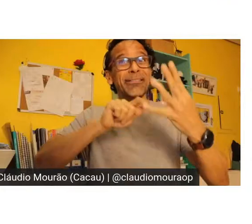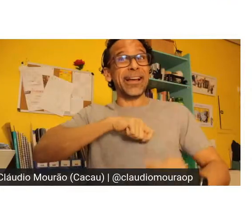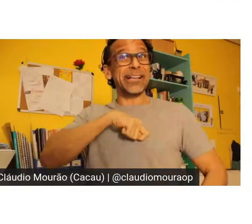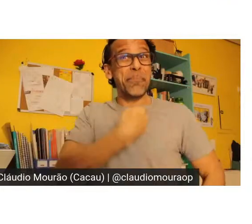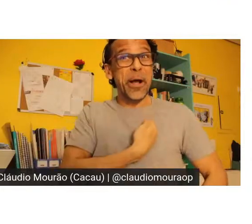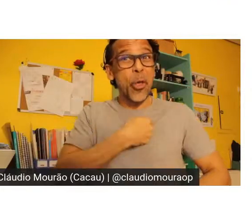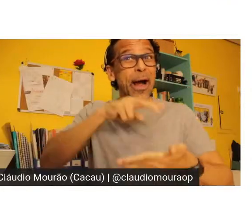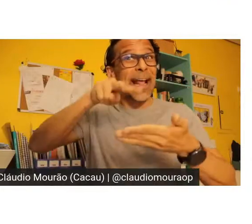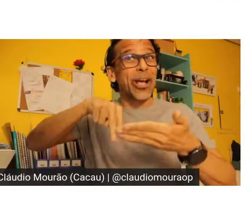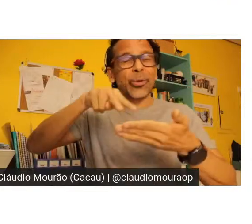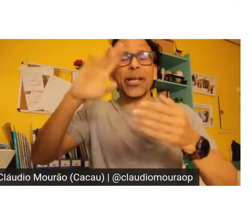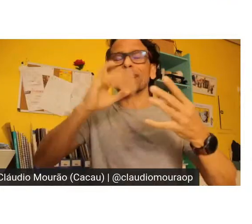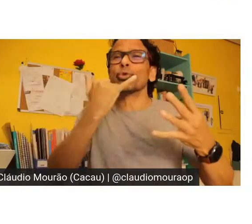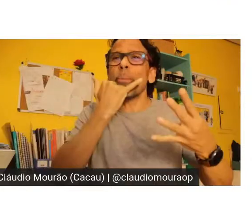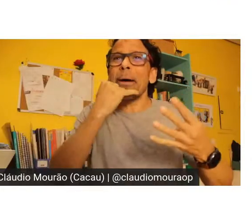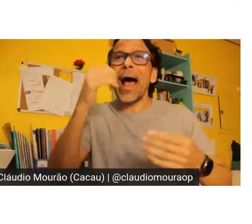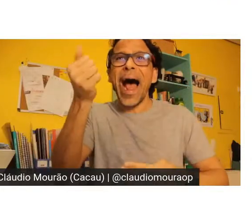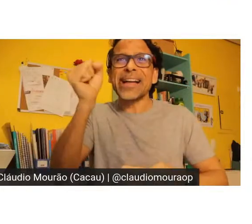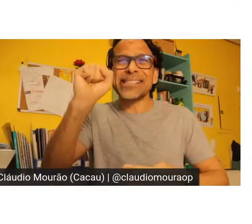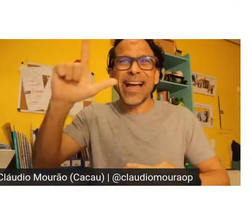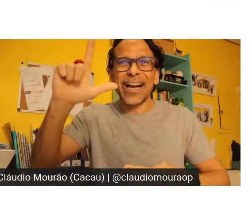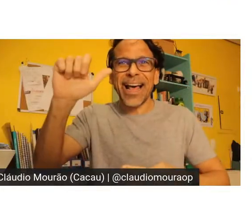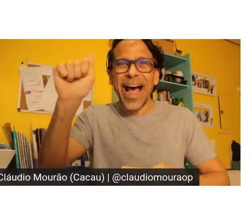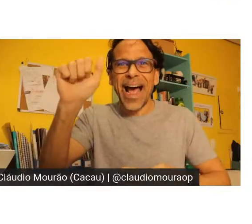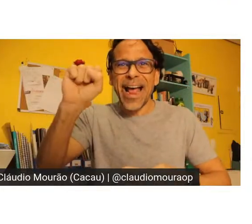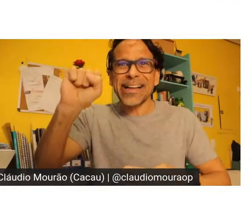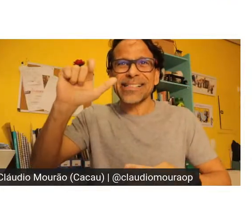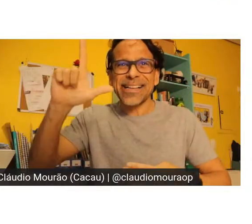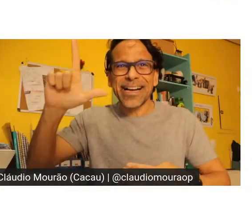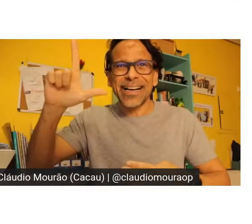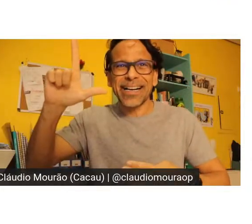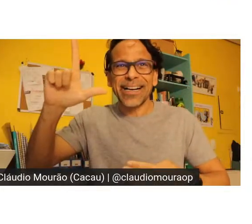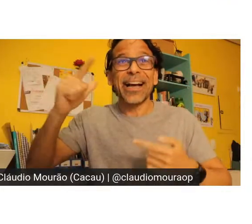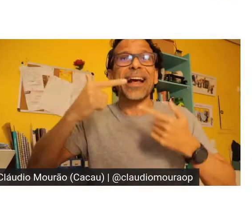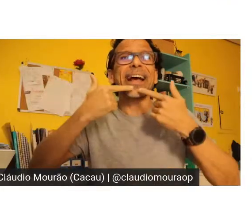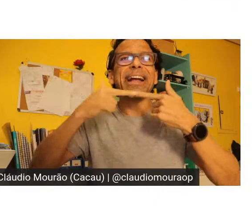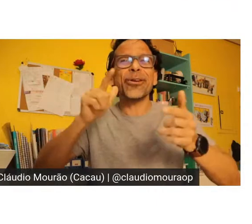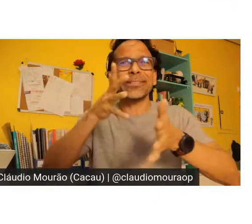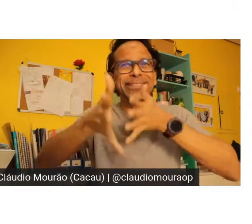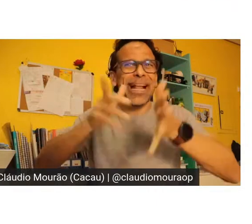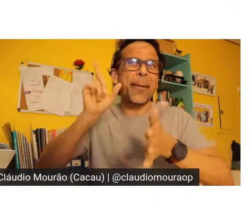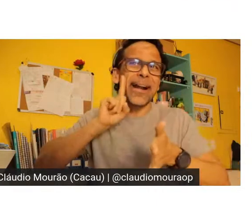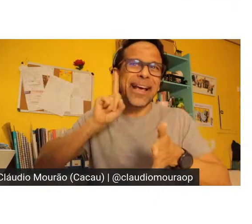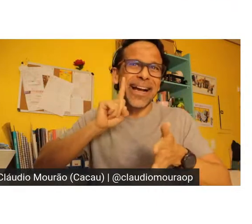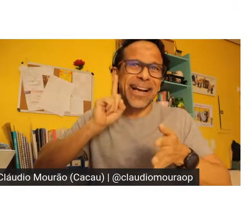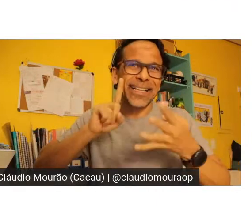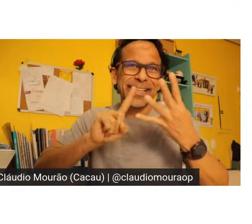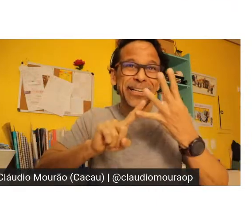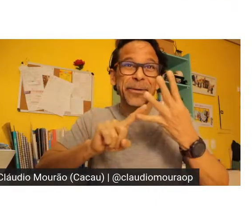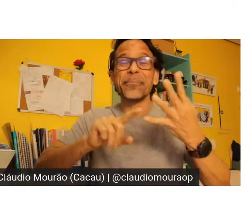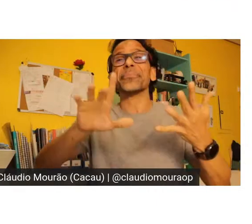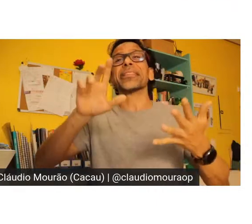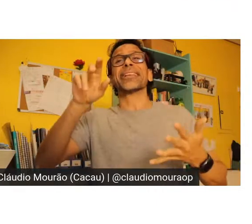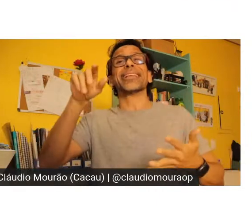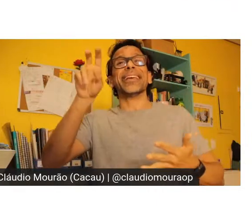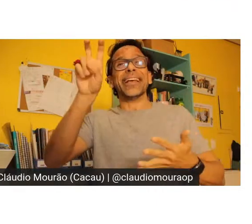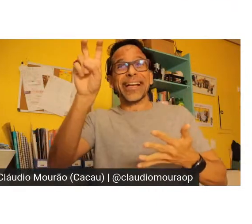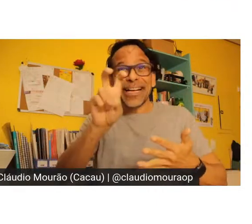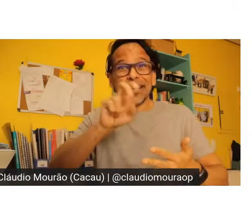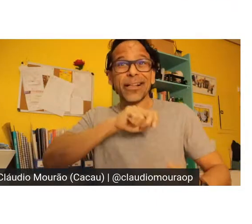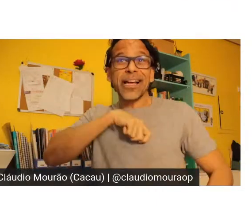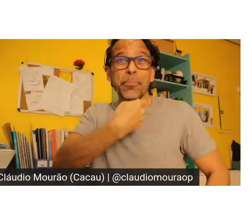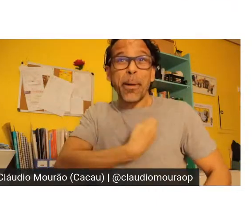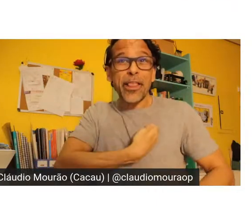do mundo inclusive sinais internacionais é a língua de sinais americana também fez